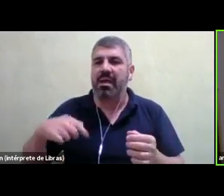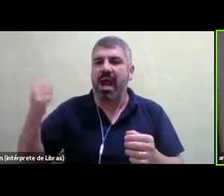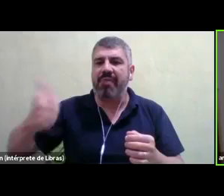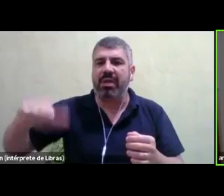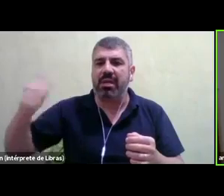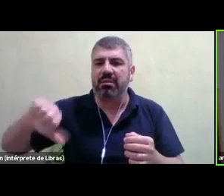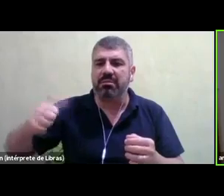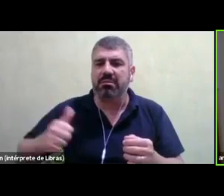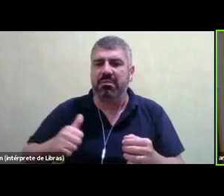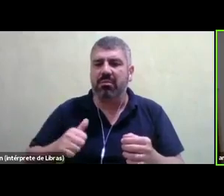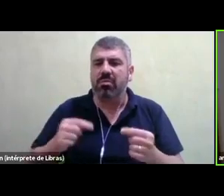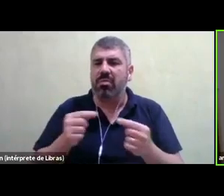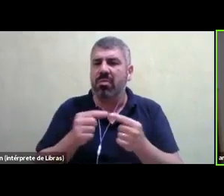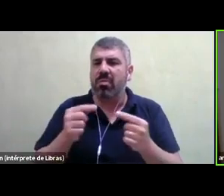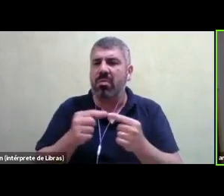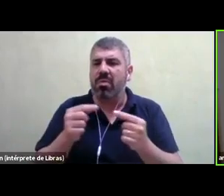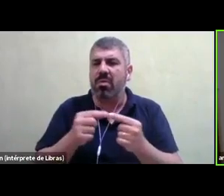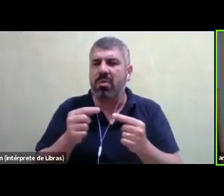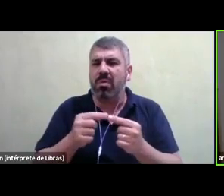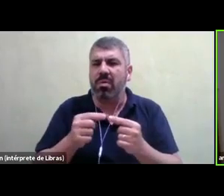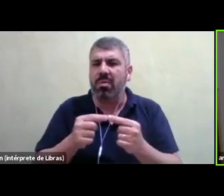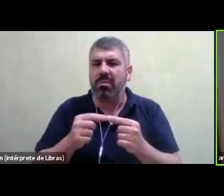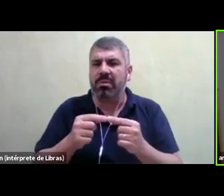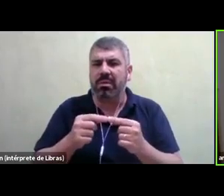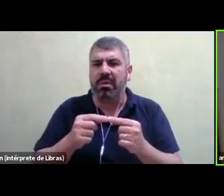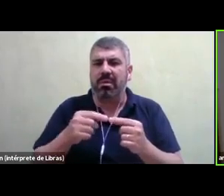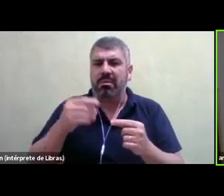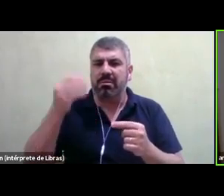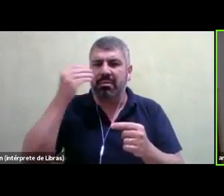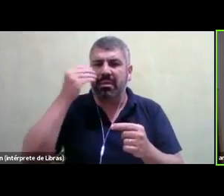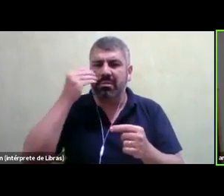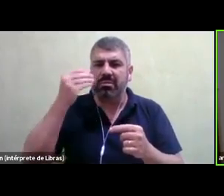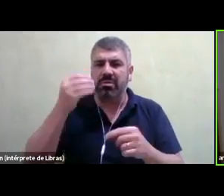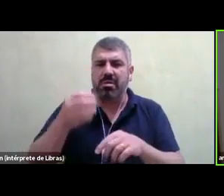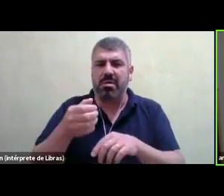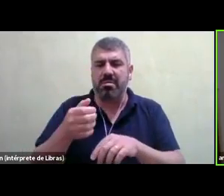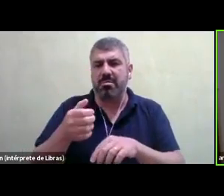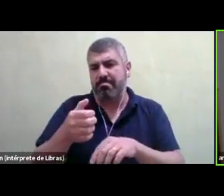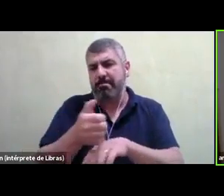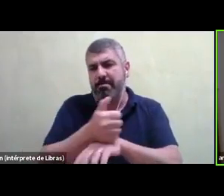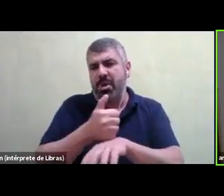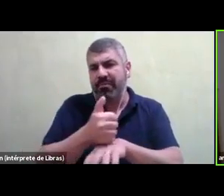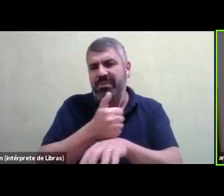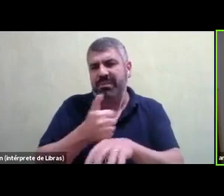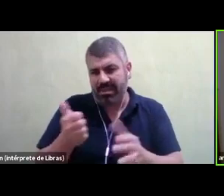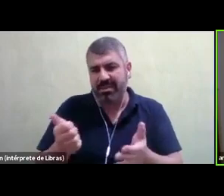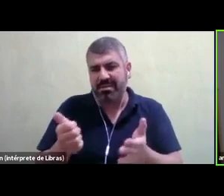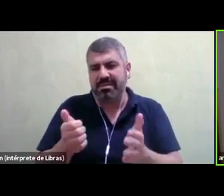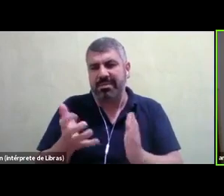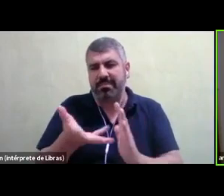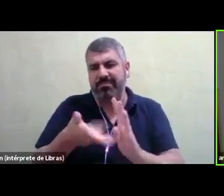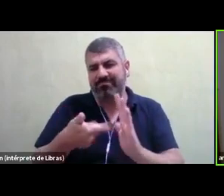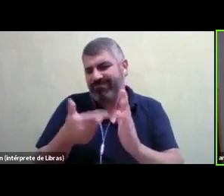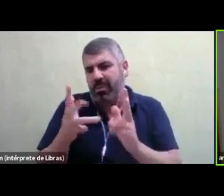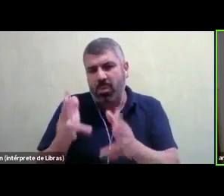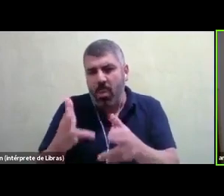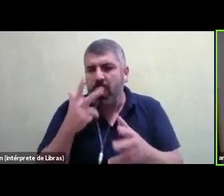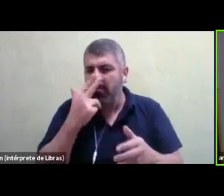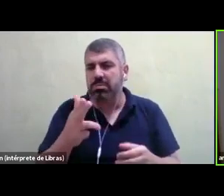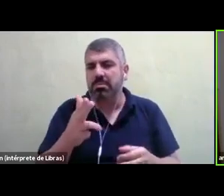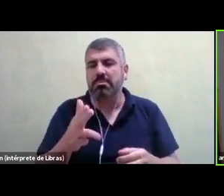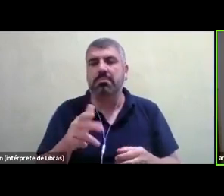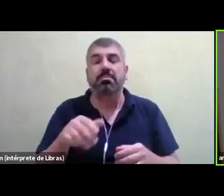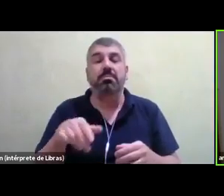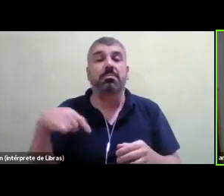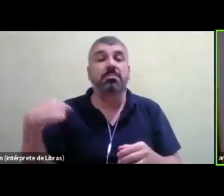muito relacionada aos testes de proficiência, e aí eu digo que num momento histórico como esse, em que